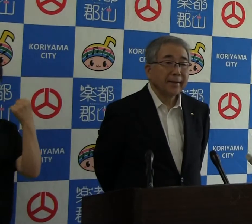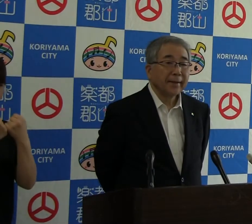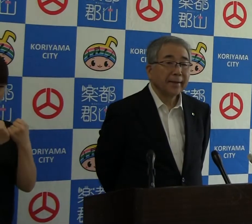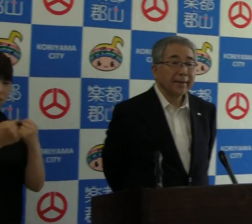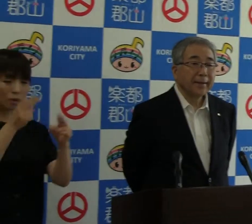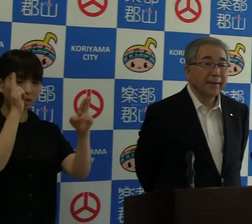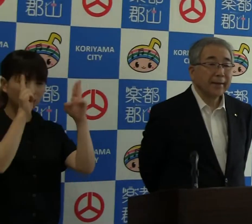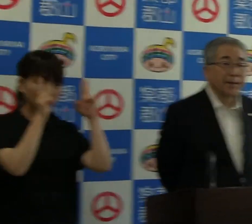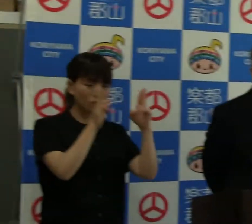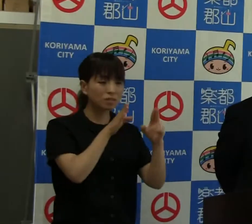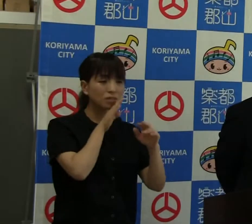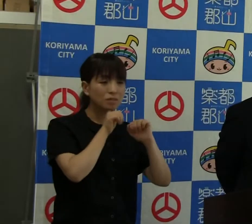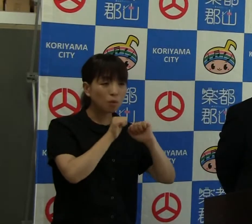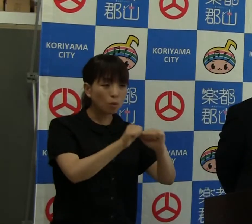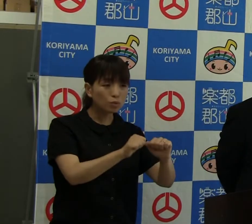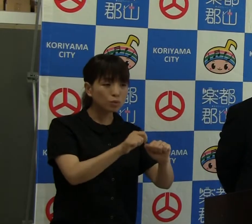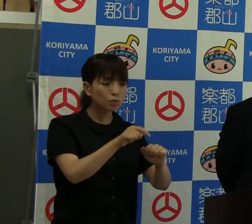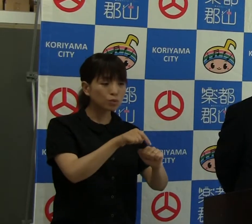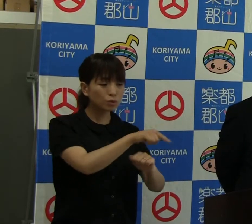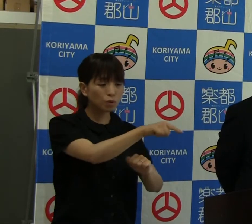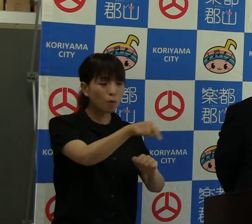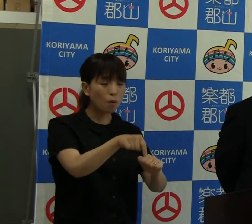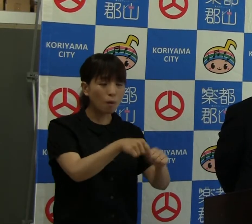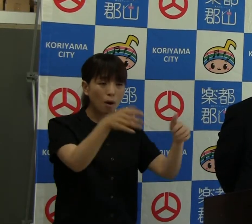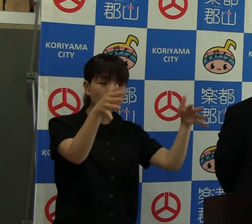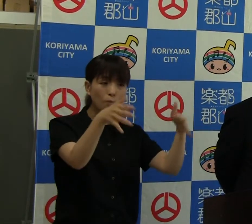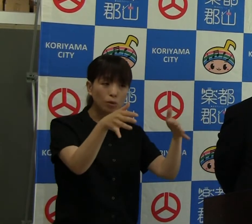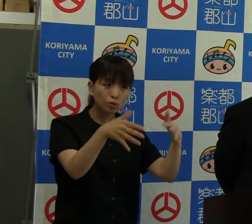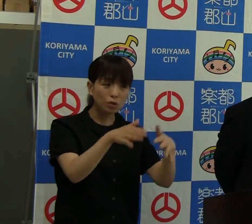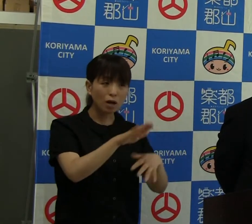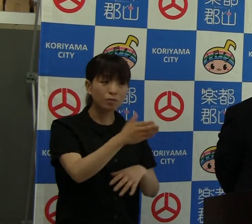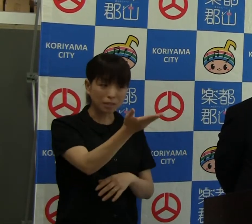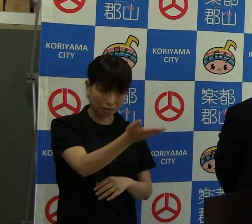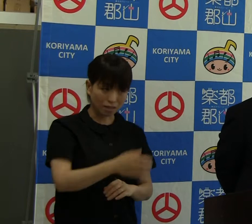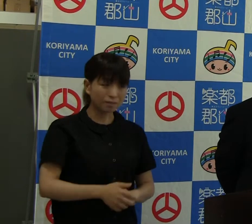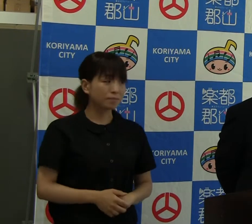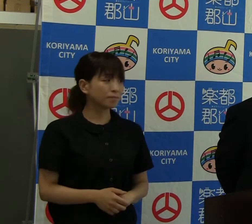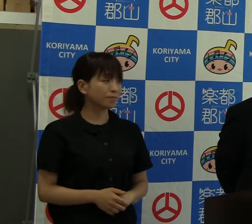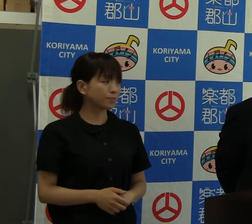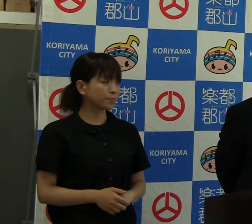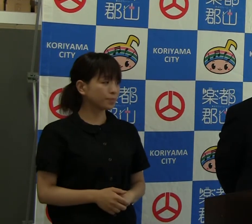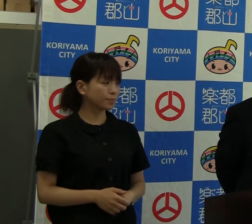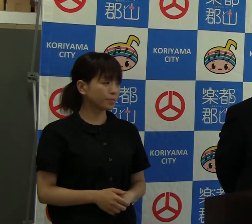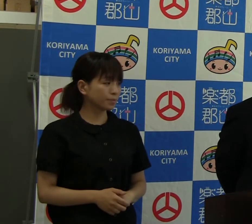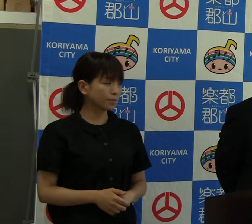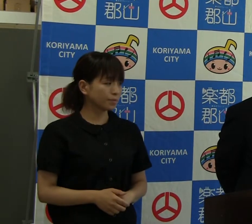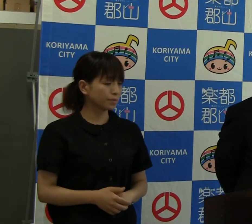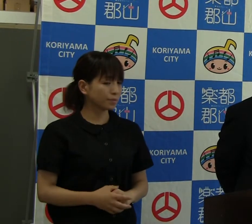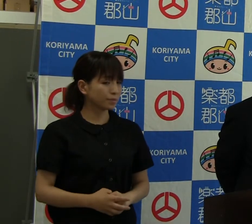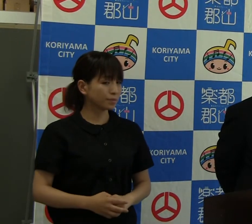人とか企業 その募集とか募集期間とかっていうのもあるんですか。 あ、